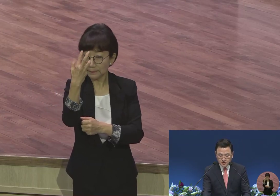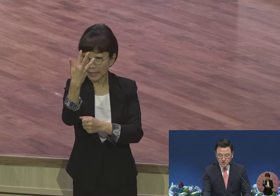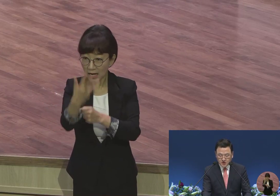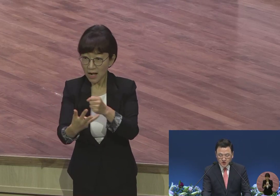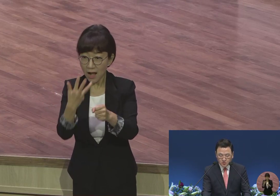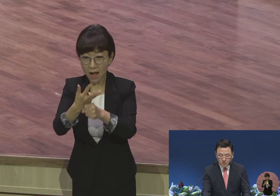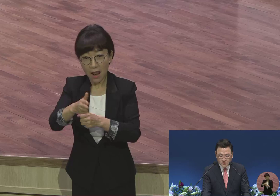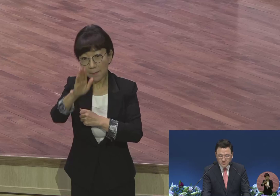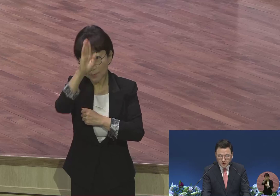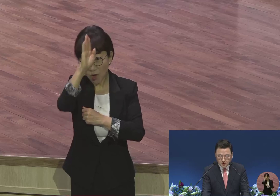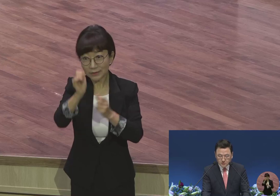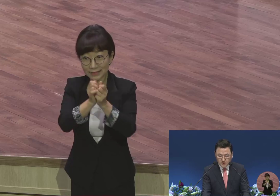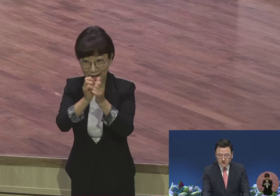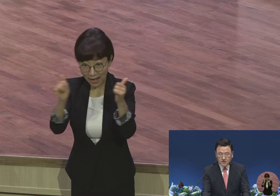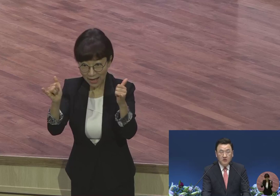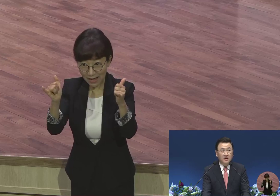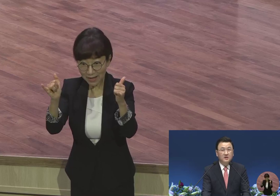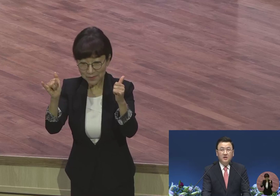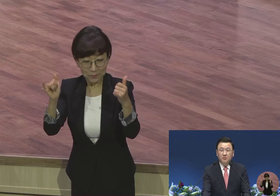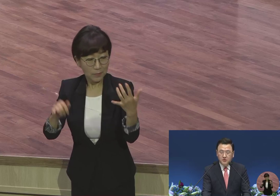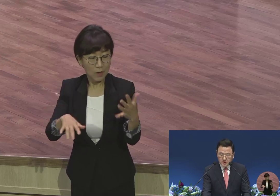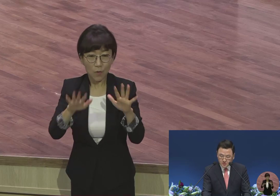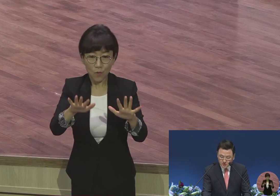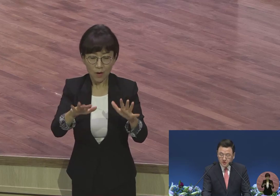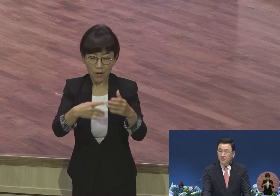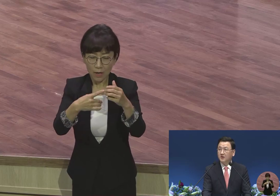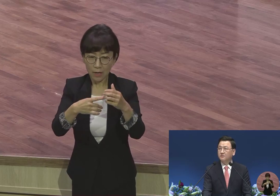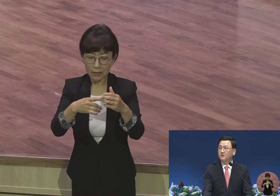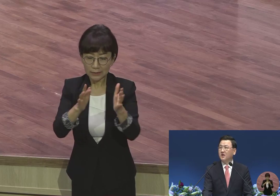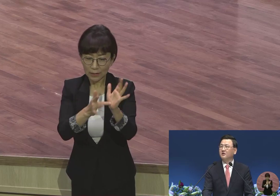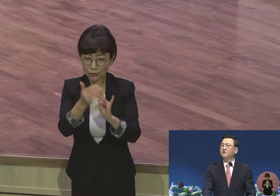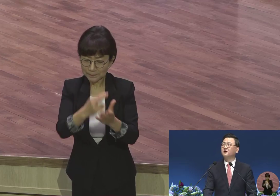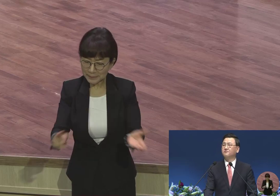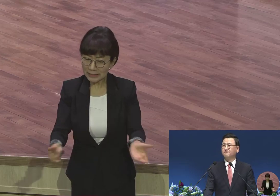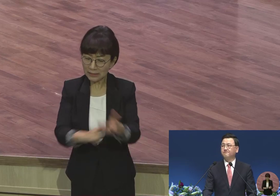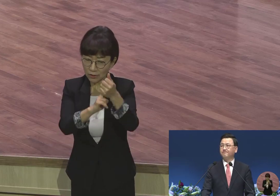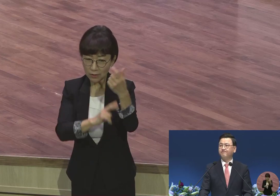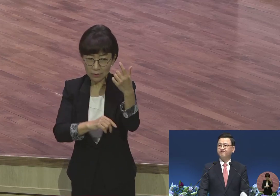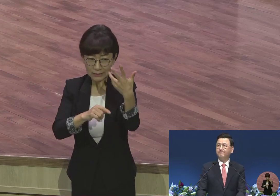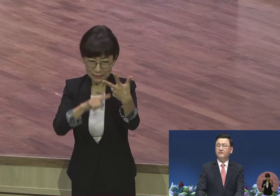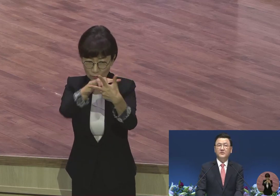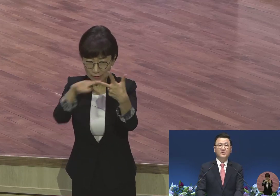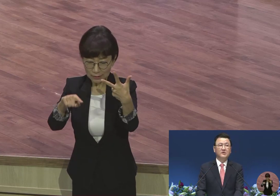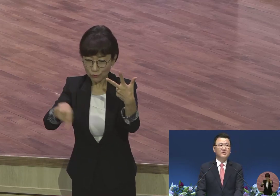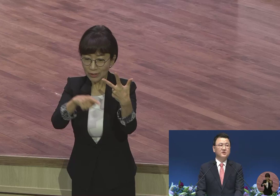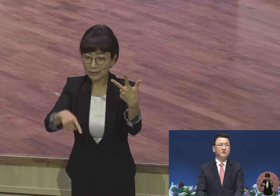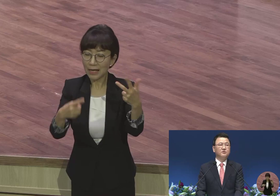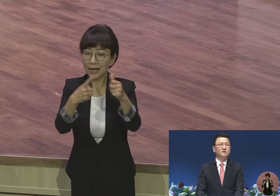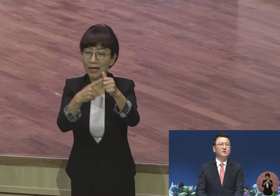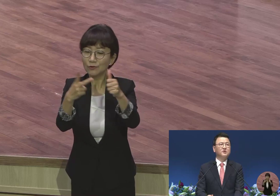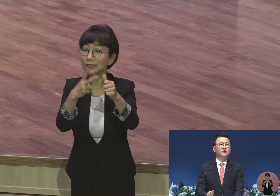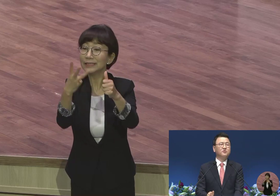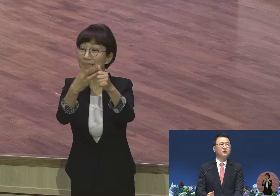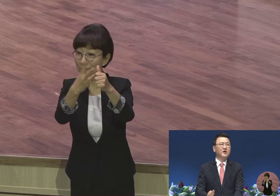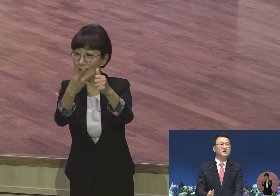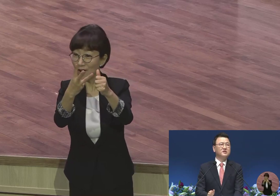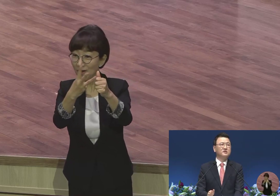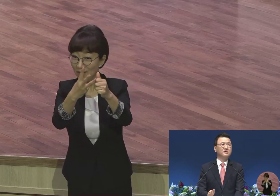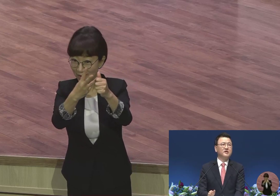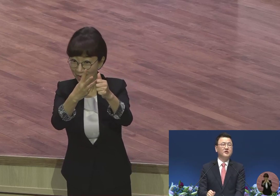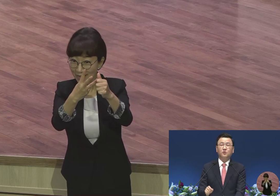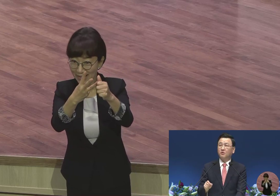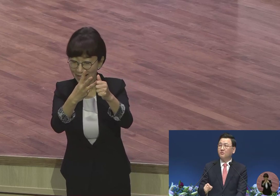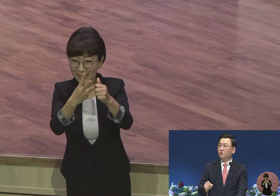병자는 예수님의 일곱 가지 표적 중에서 세 번째 표적입니다. 작년 정기훈 새벽기도